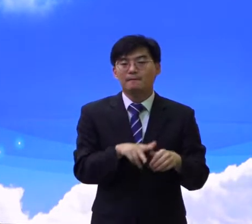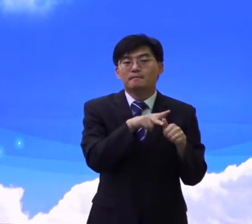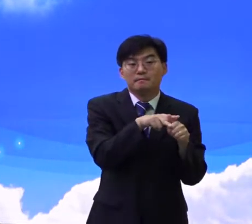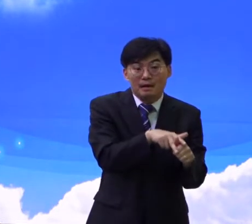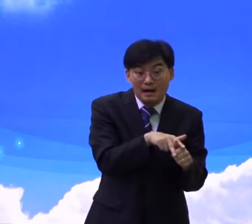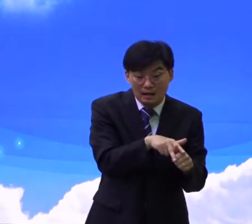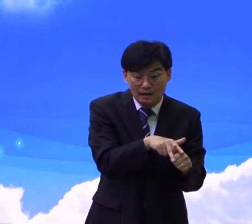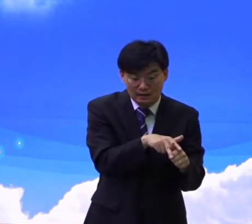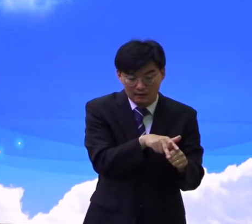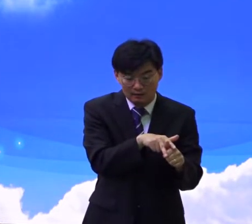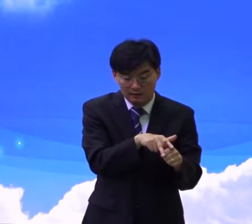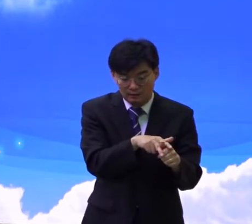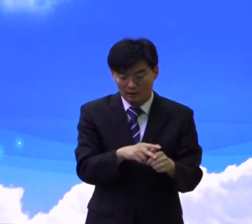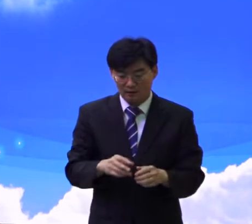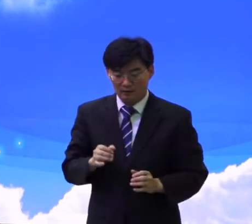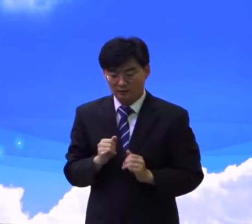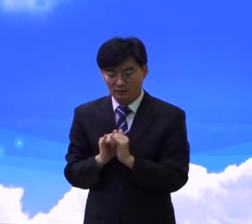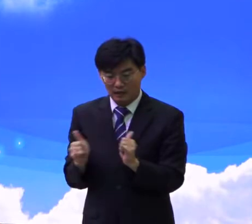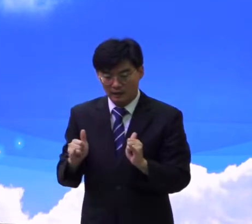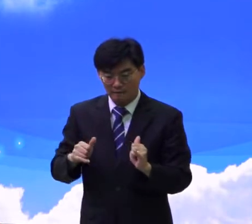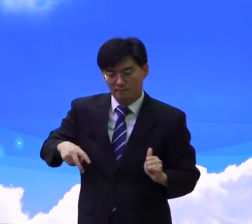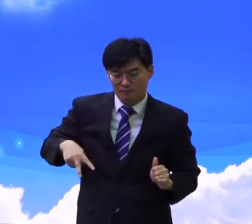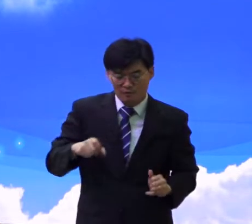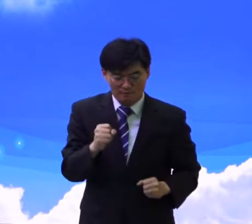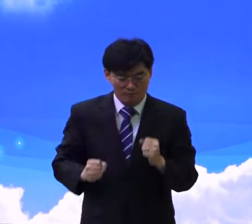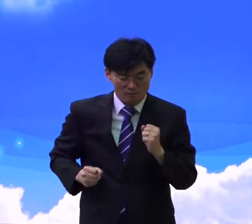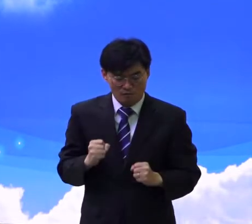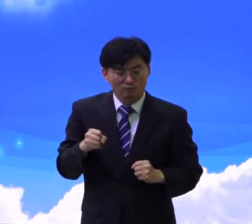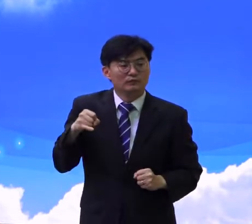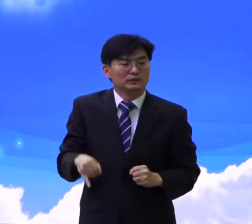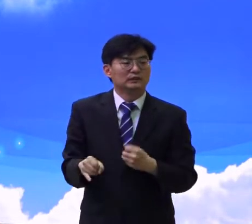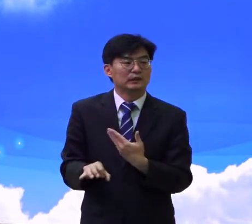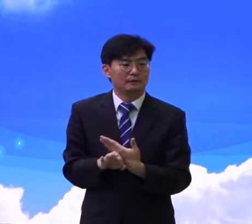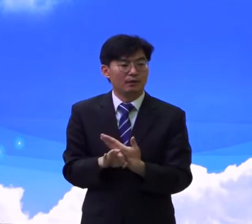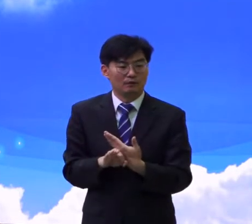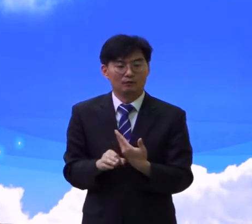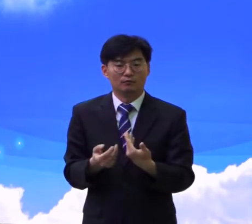결국 전쟁에서 패전병이 되고 죽을 수밖에 없을 것입니다.